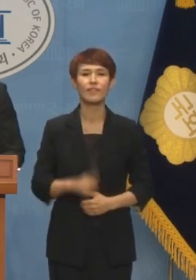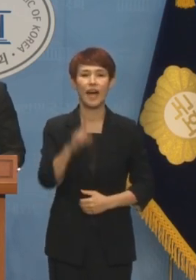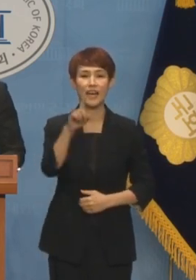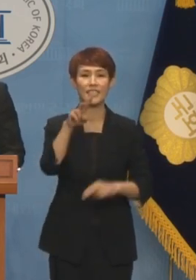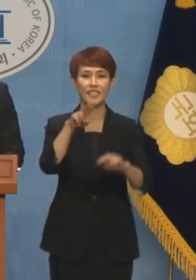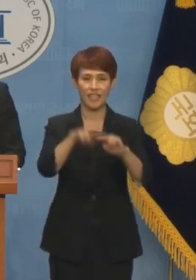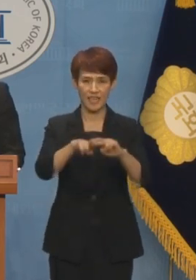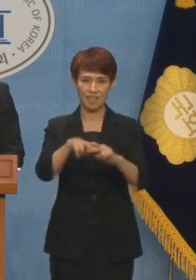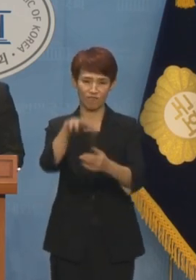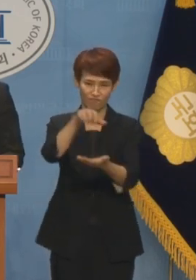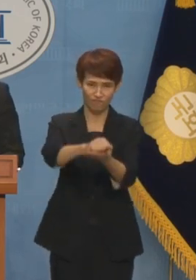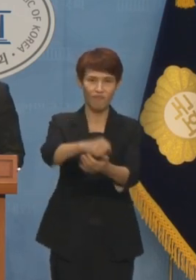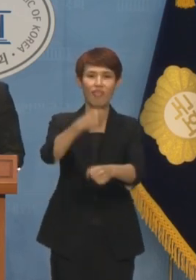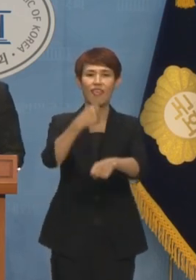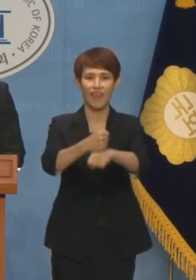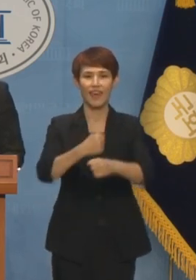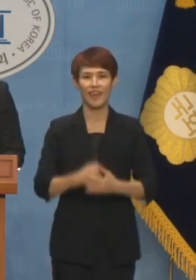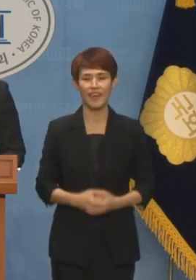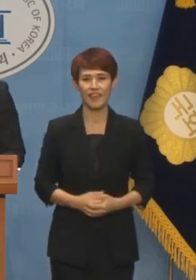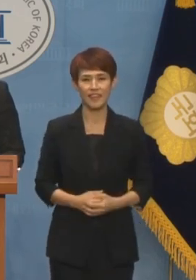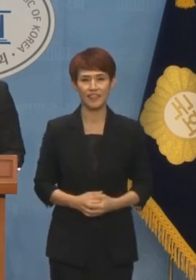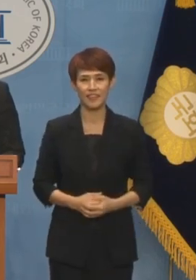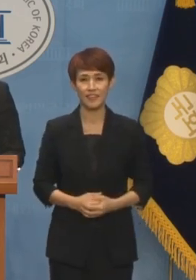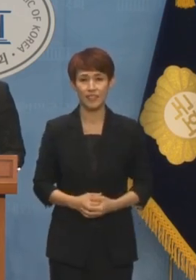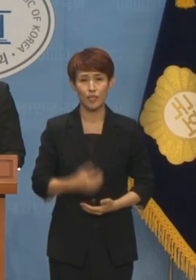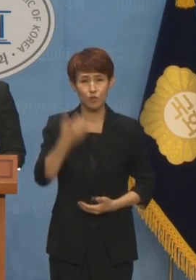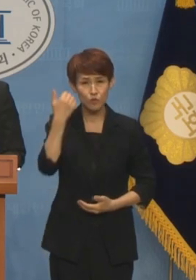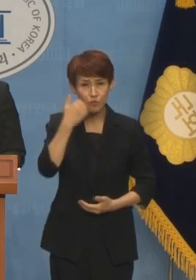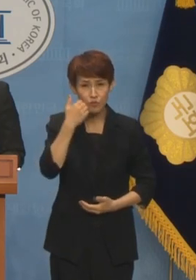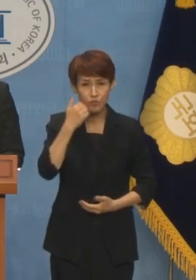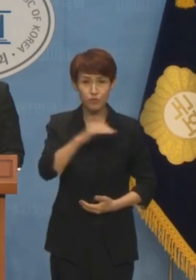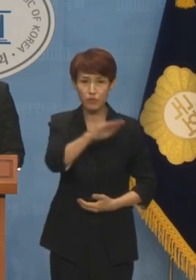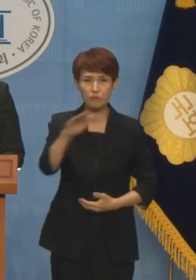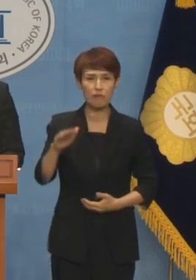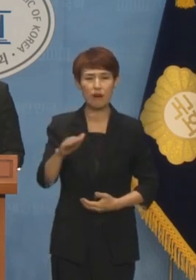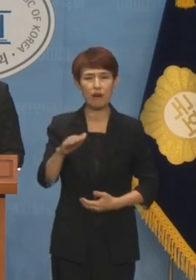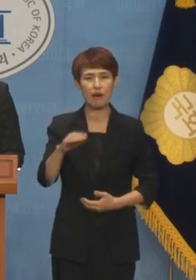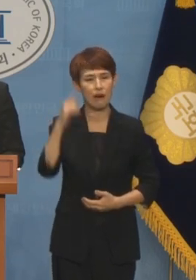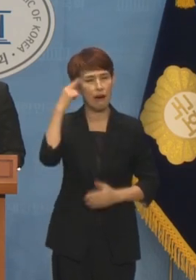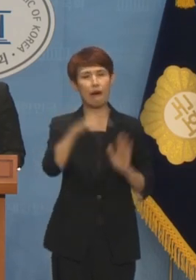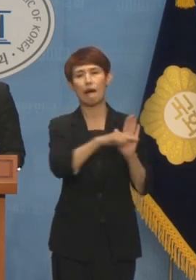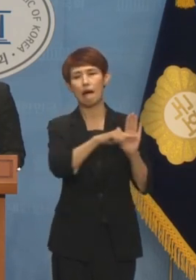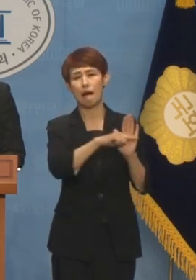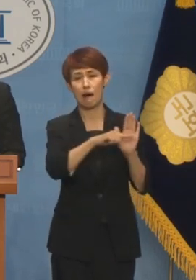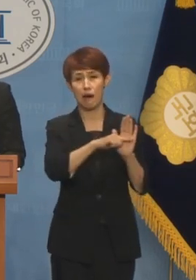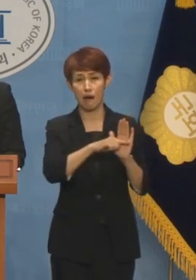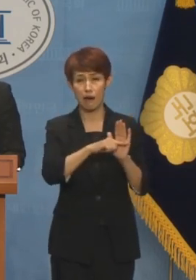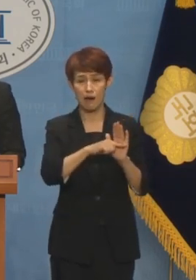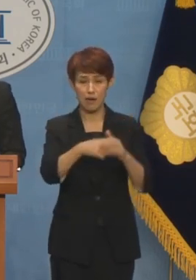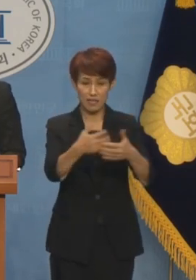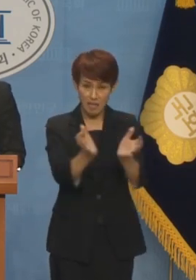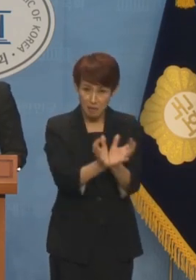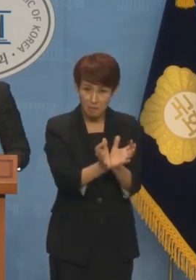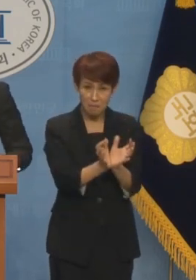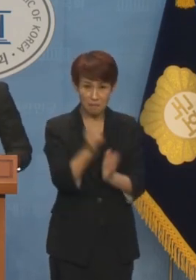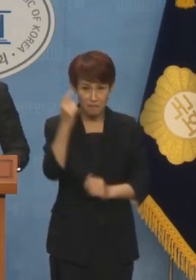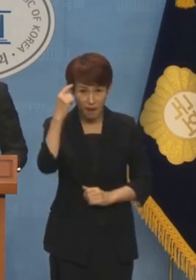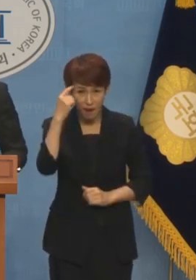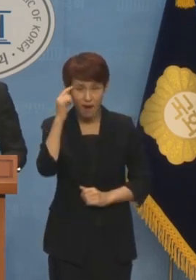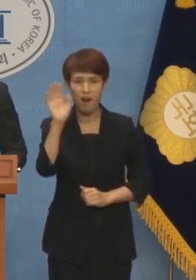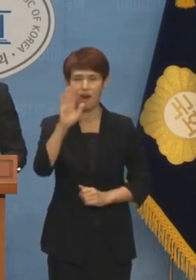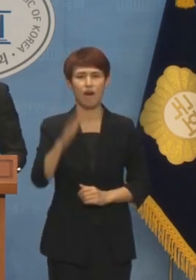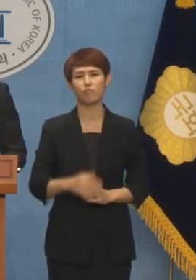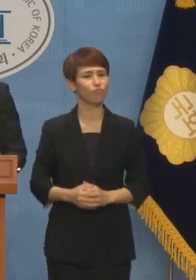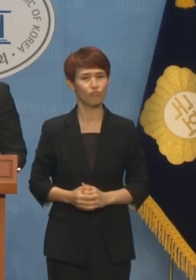자리를 차지하겠습니다. 누군가는 우리를 안티페미니즘 정당이라고 부를지도 모릅니다. 그러나 저는